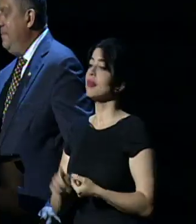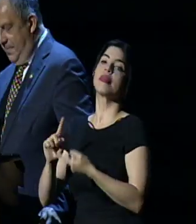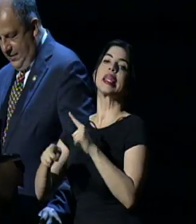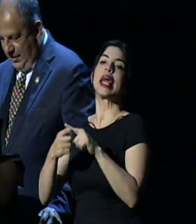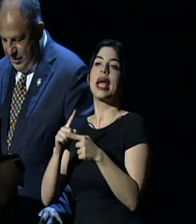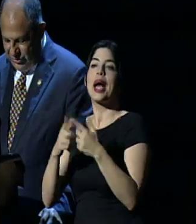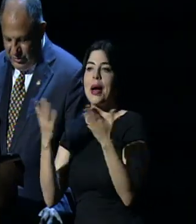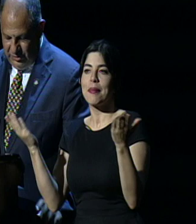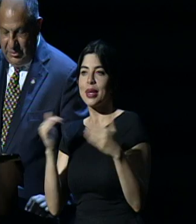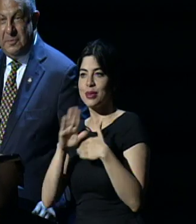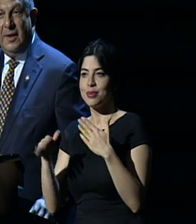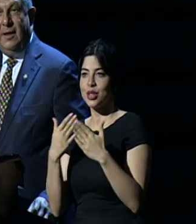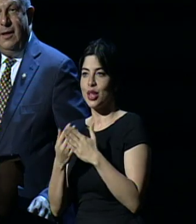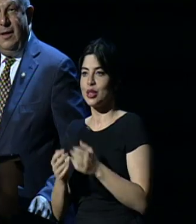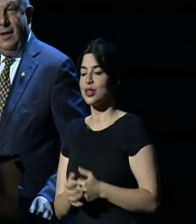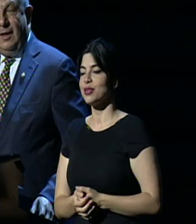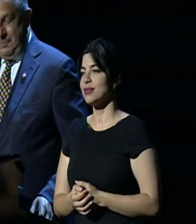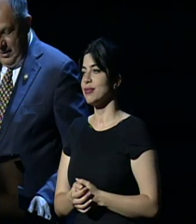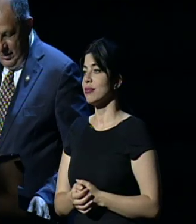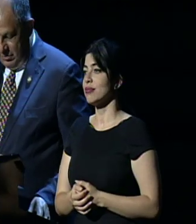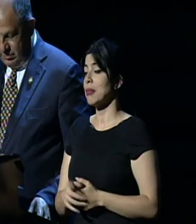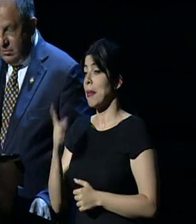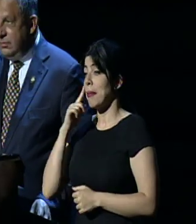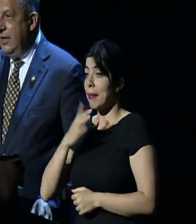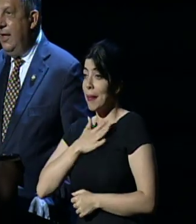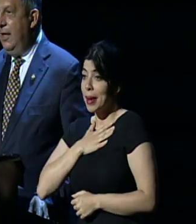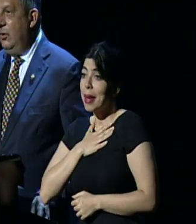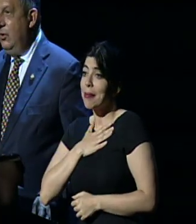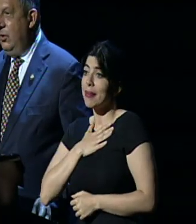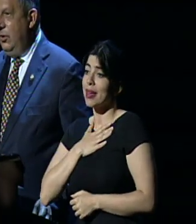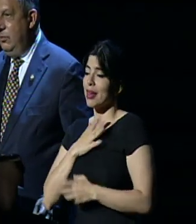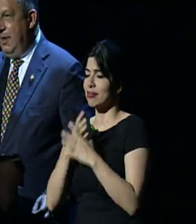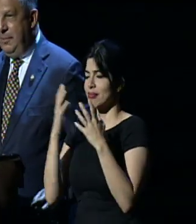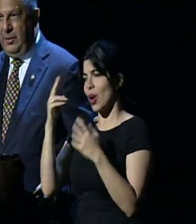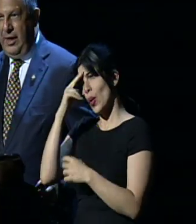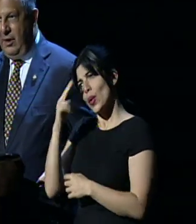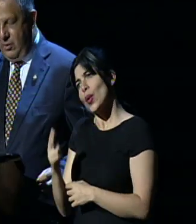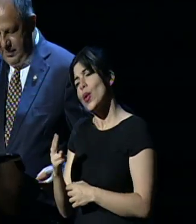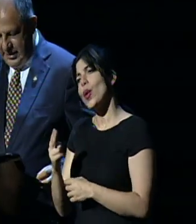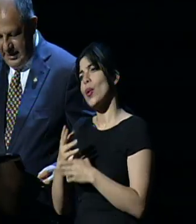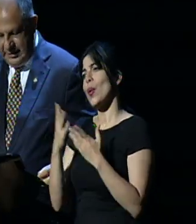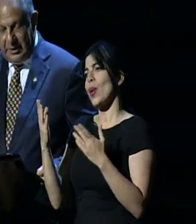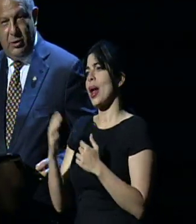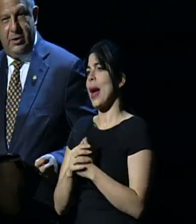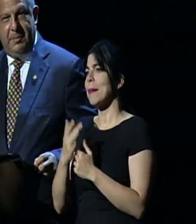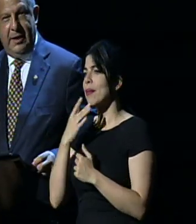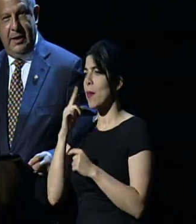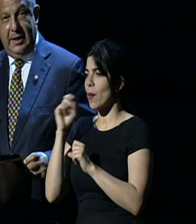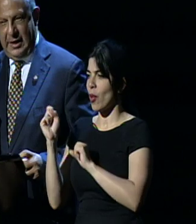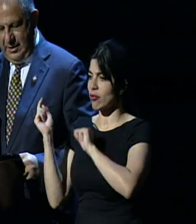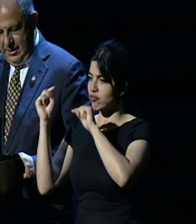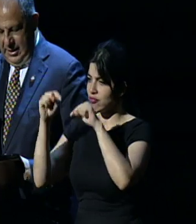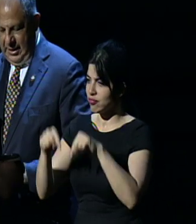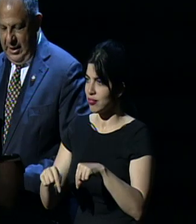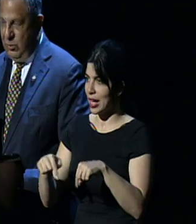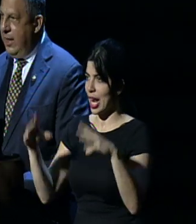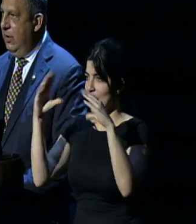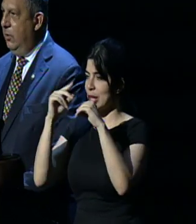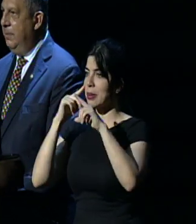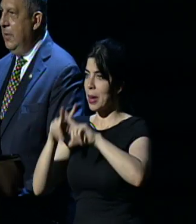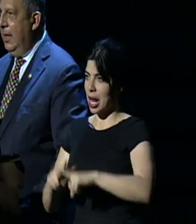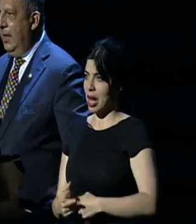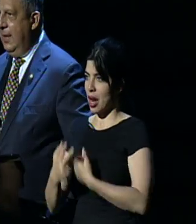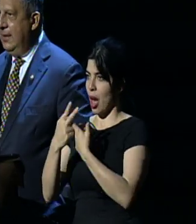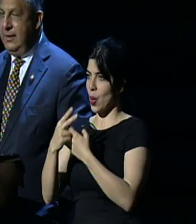Amigas y amigos todos, es para mí un señalado honor y un gran privilegio acompañarles esta noche para declarar